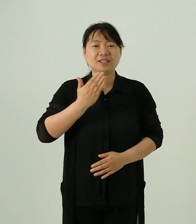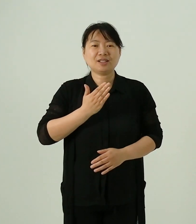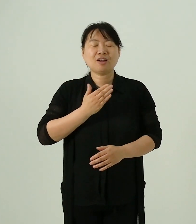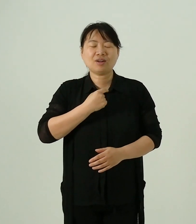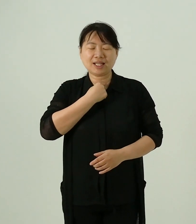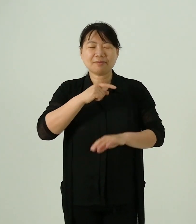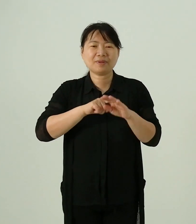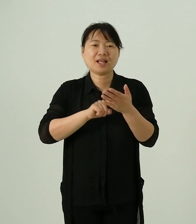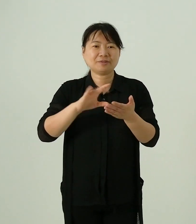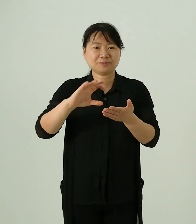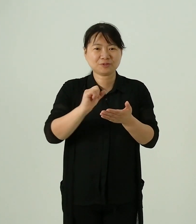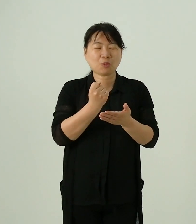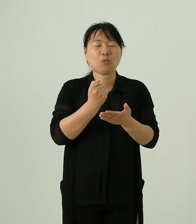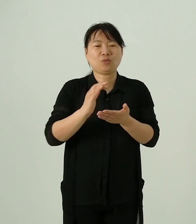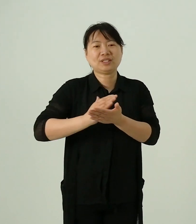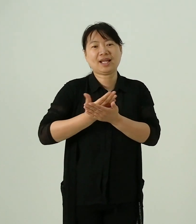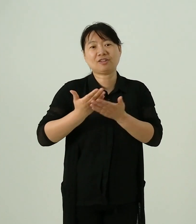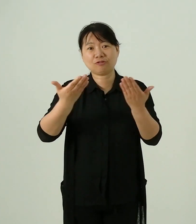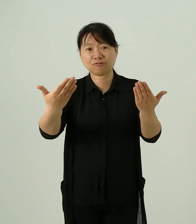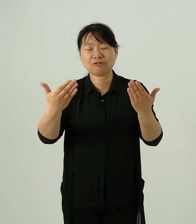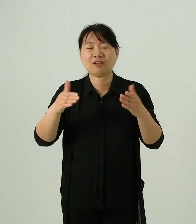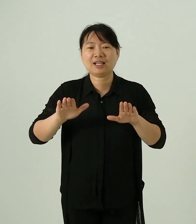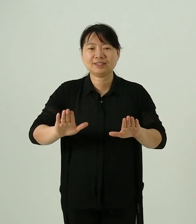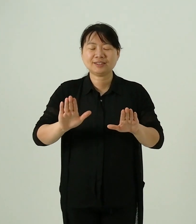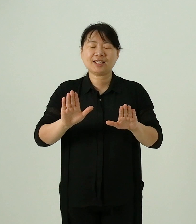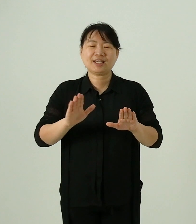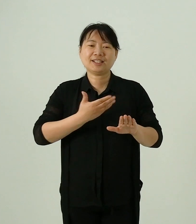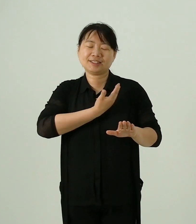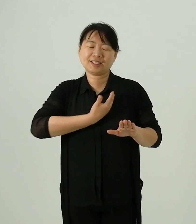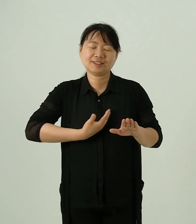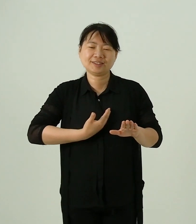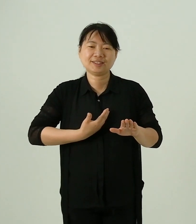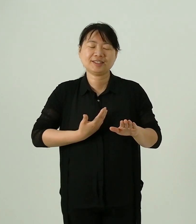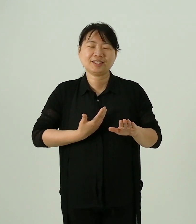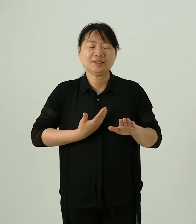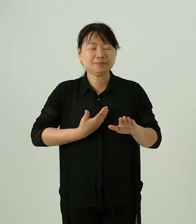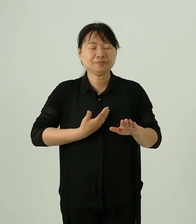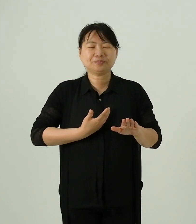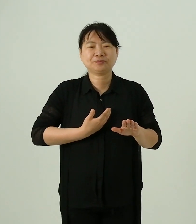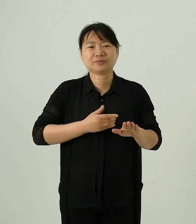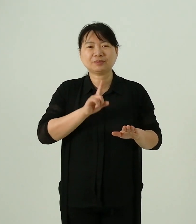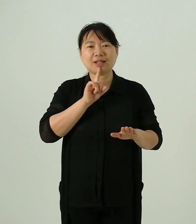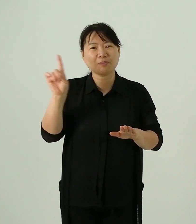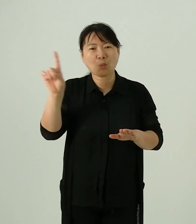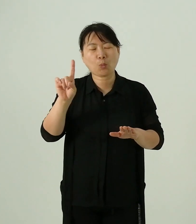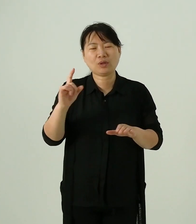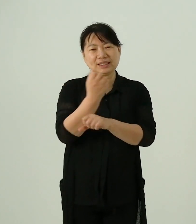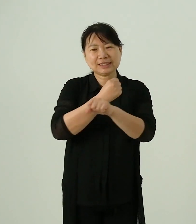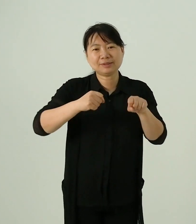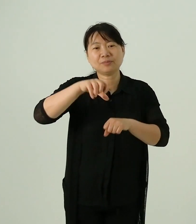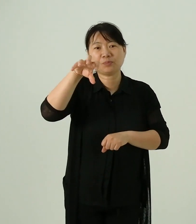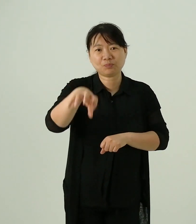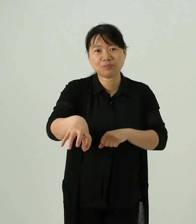본문을 보시면 이제 제자들이 앞서 어떤 일이 있었죠? 들판에서